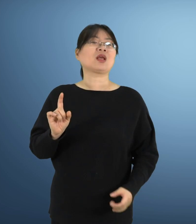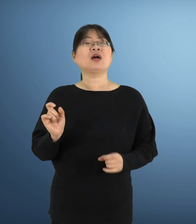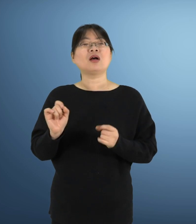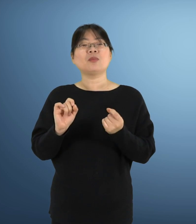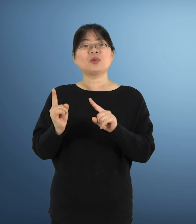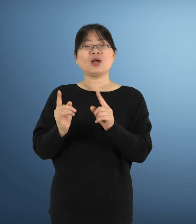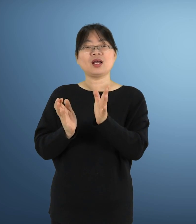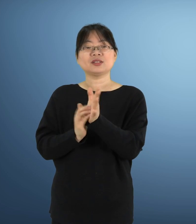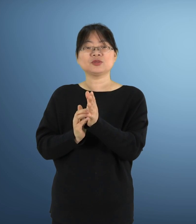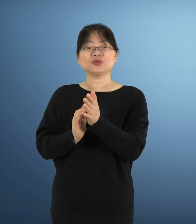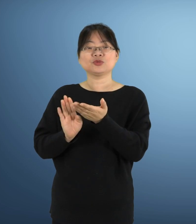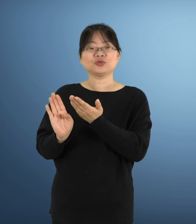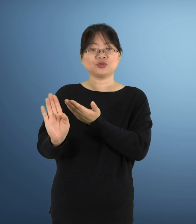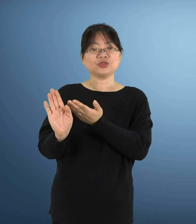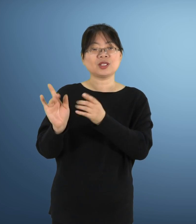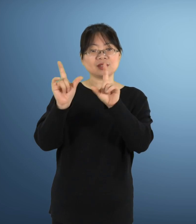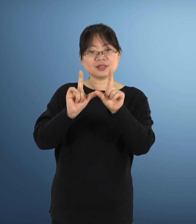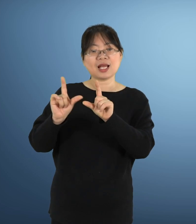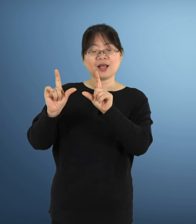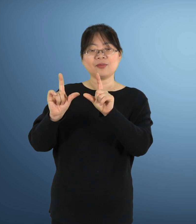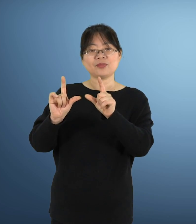부활 이후의 삶에는